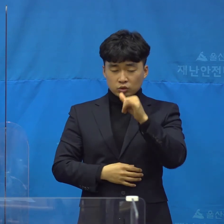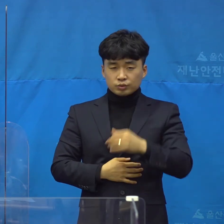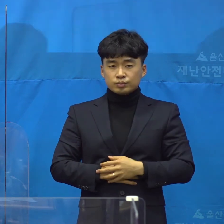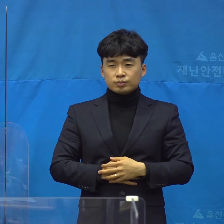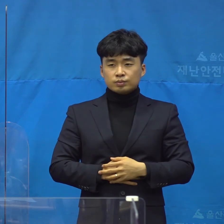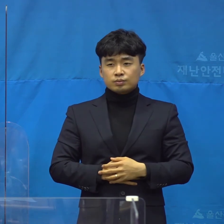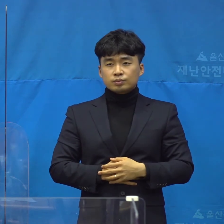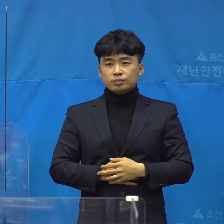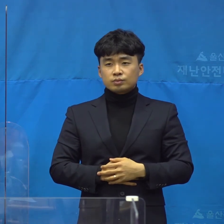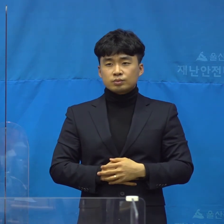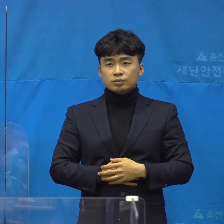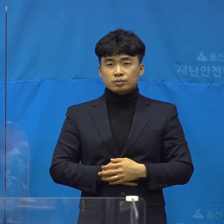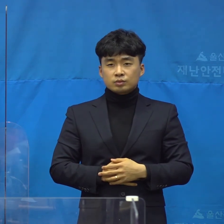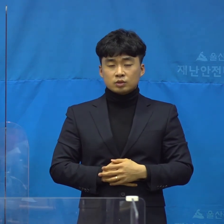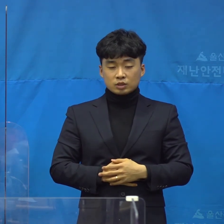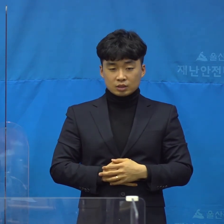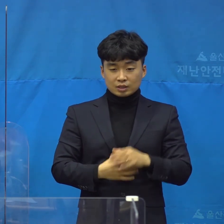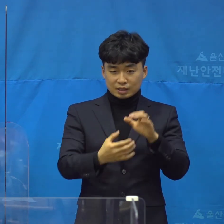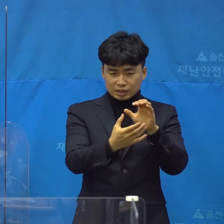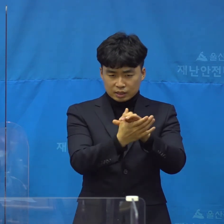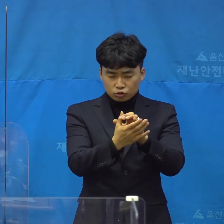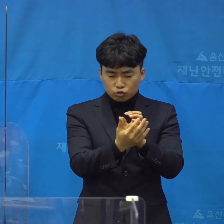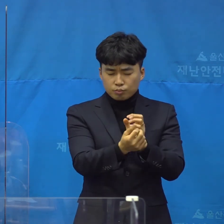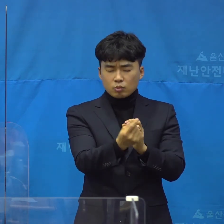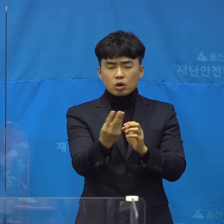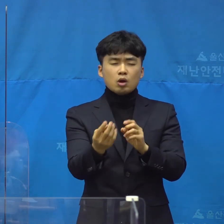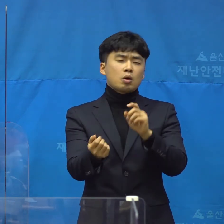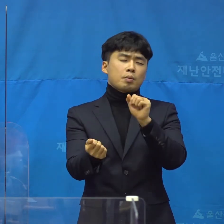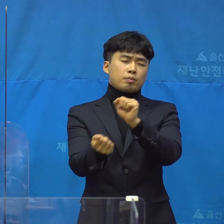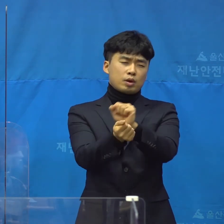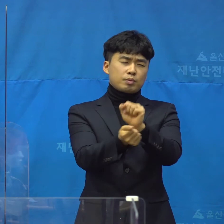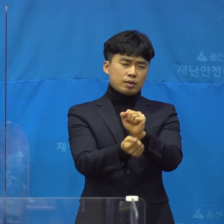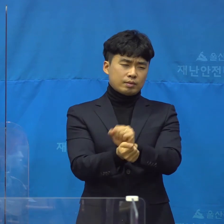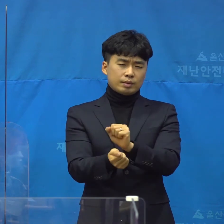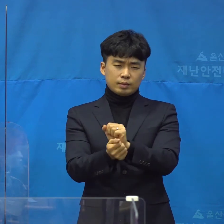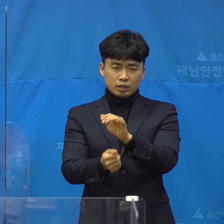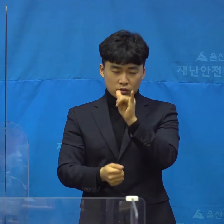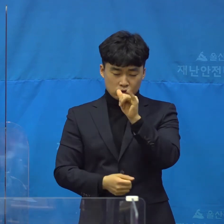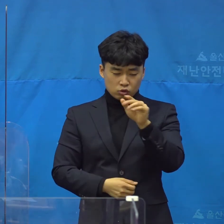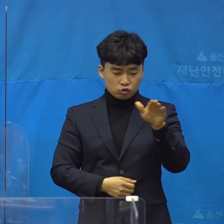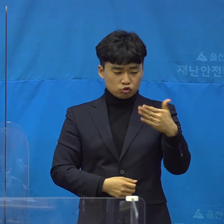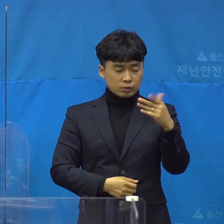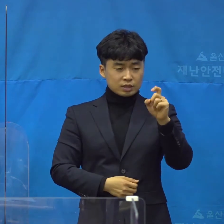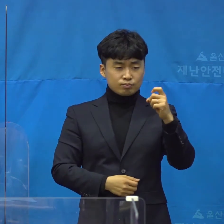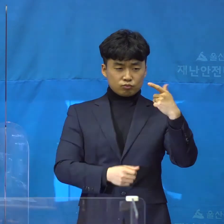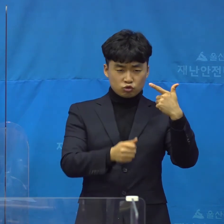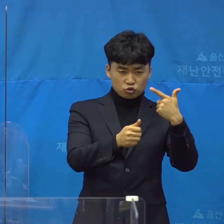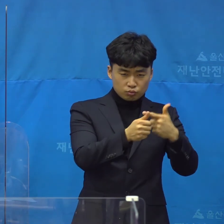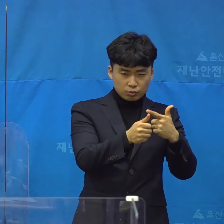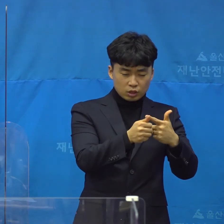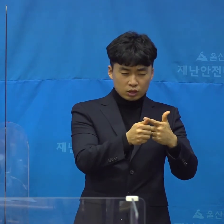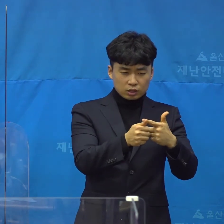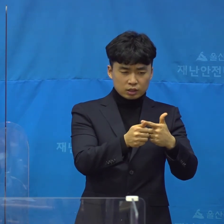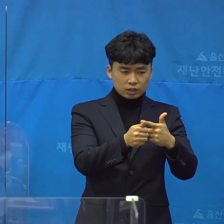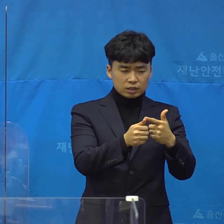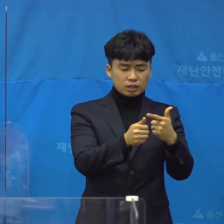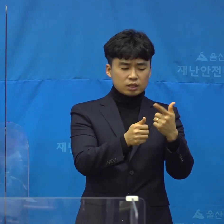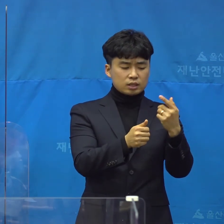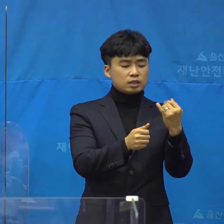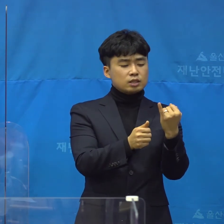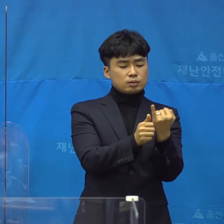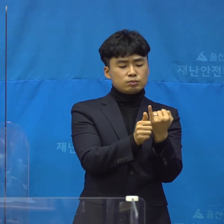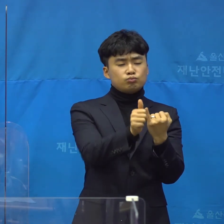그 지인이 이제 오늘 확진이 났고 그 다음에 916번의 남편이 식당을 운영을 하고